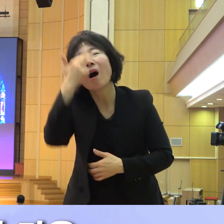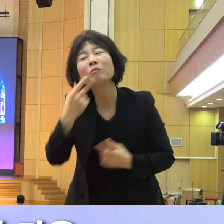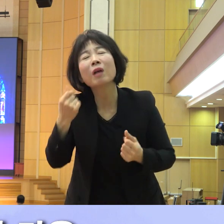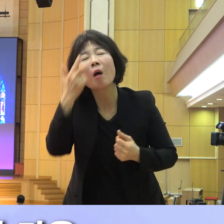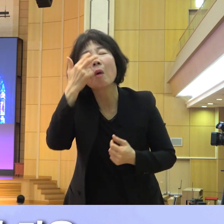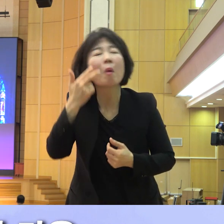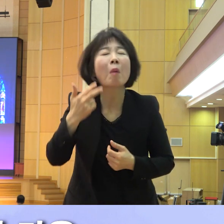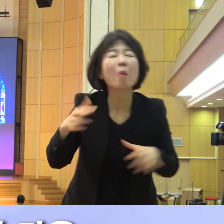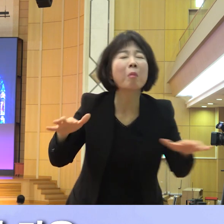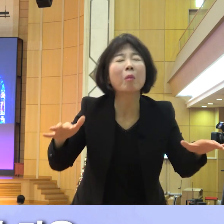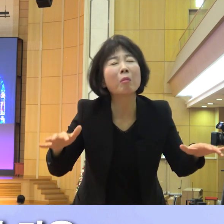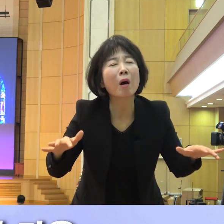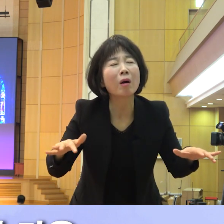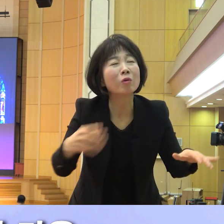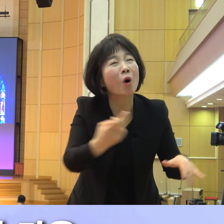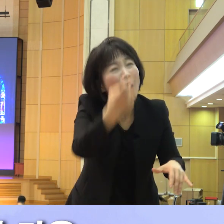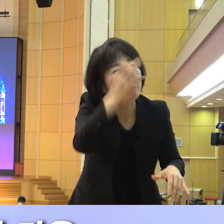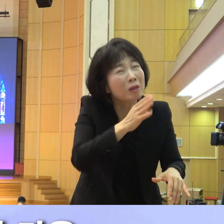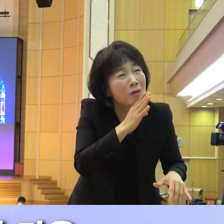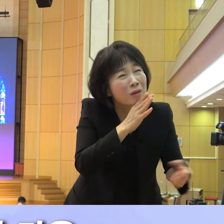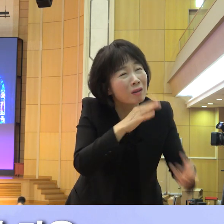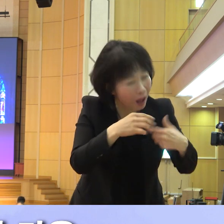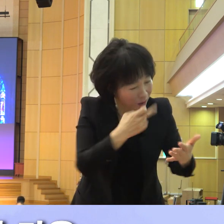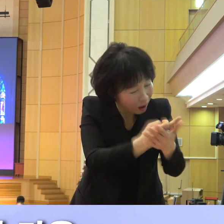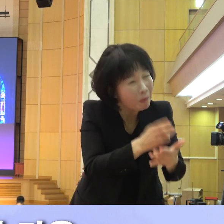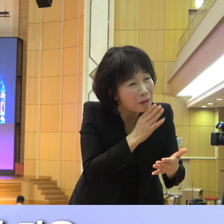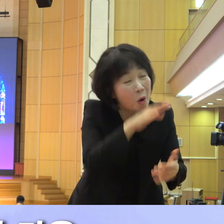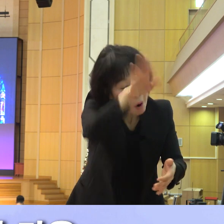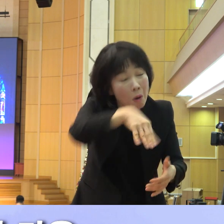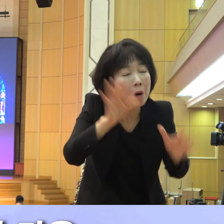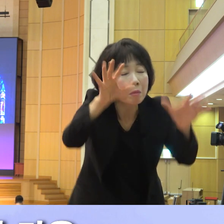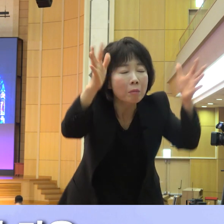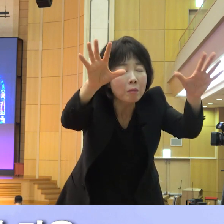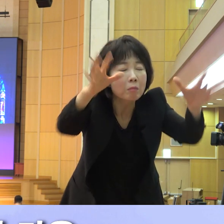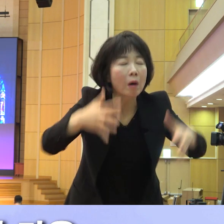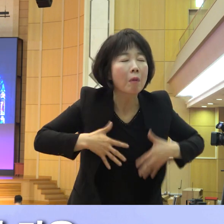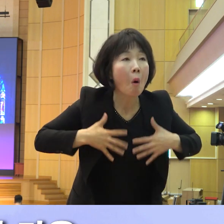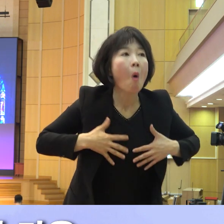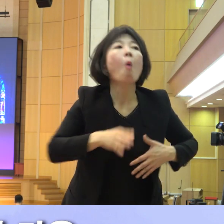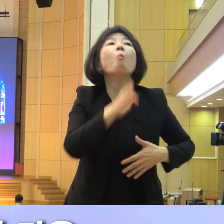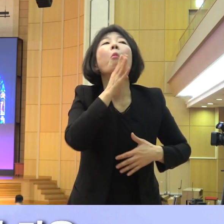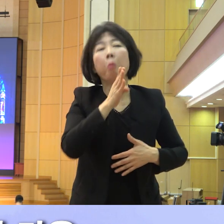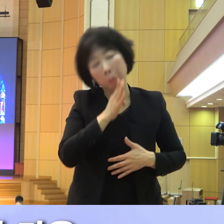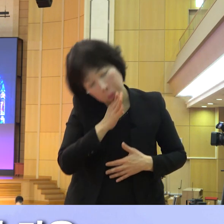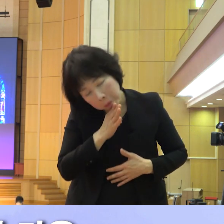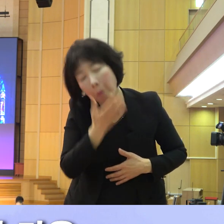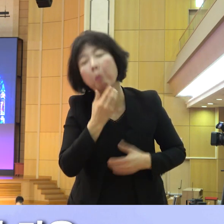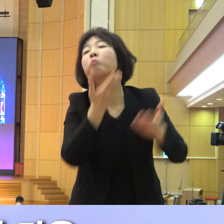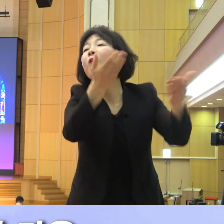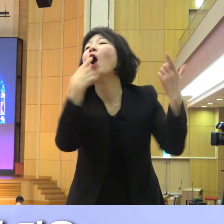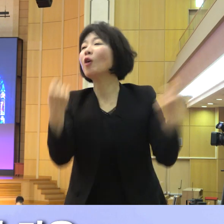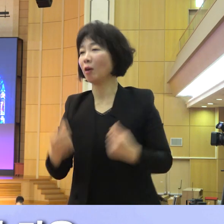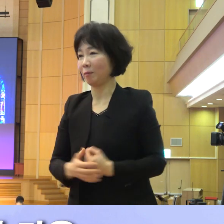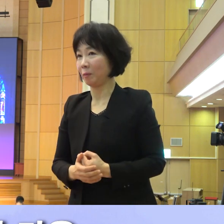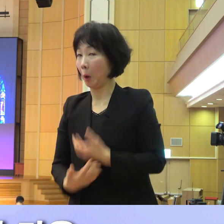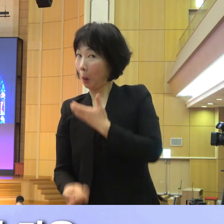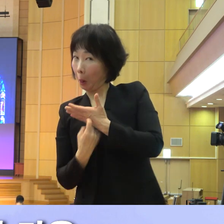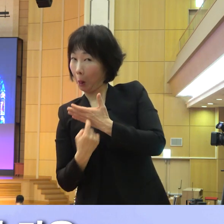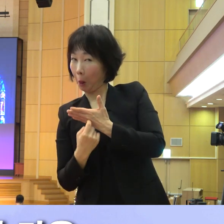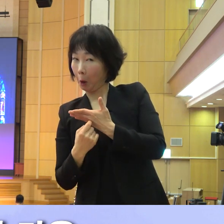완전히 에서의 모습으로 모든 걸 준비를 완료하고 그리고